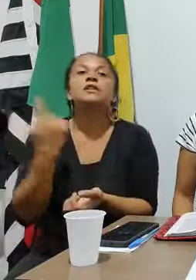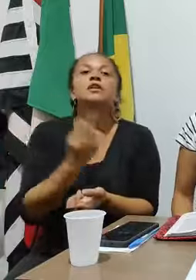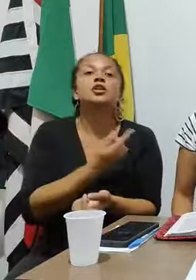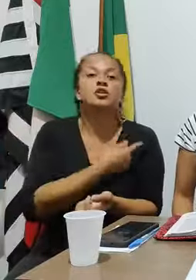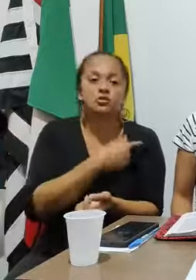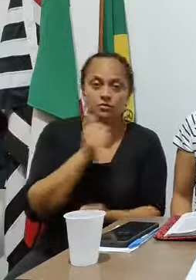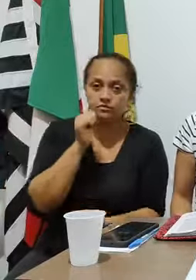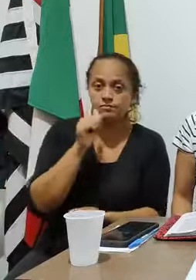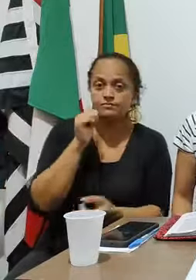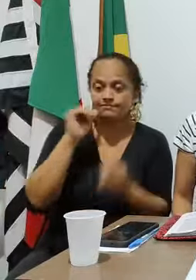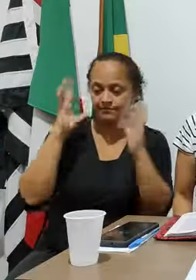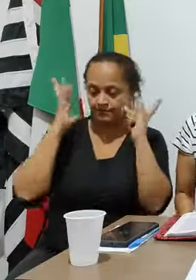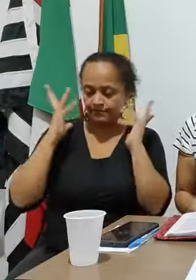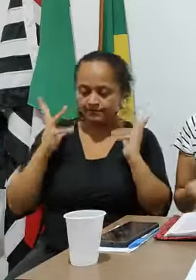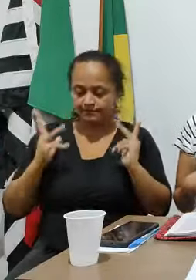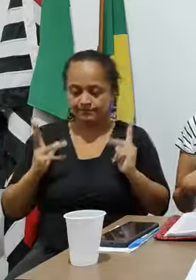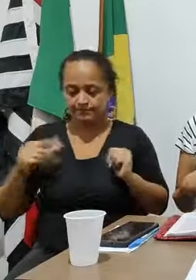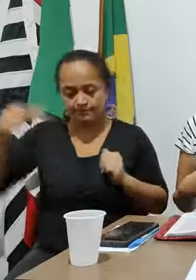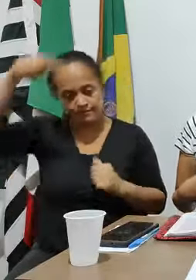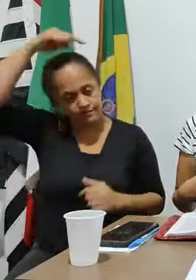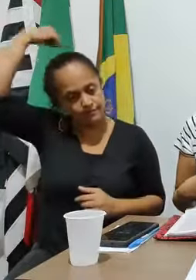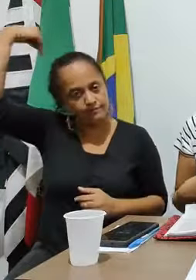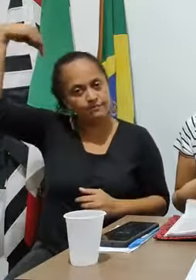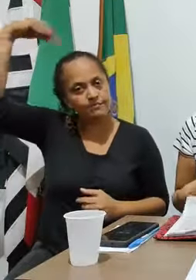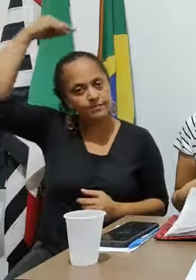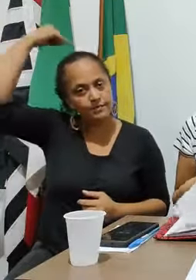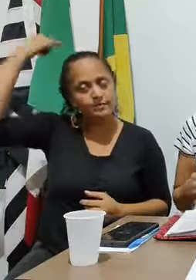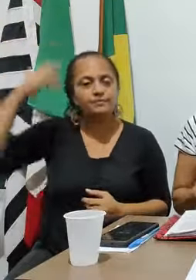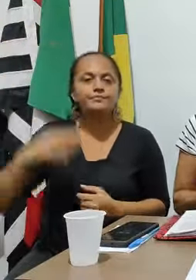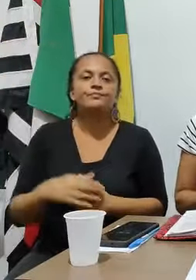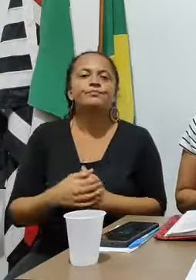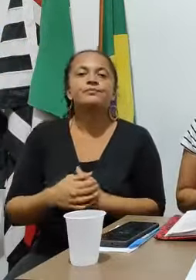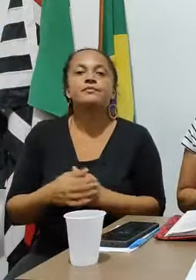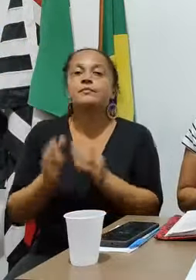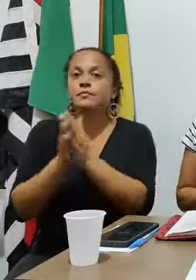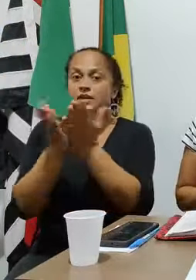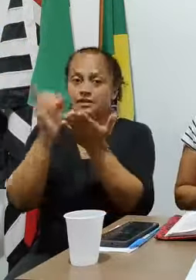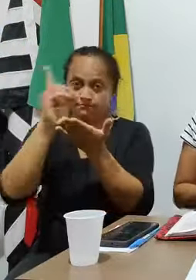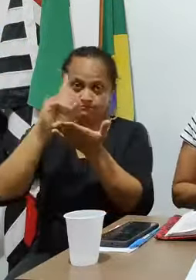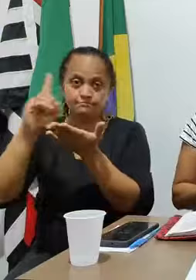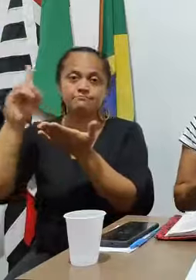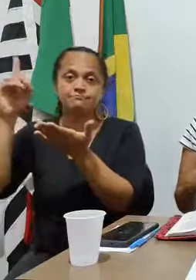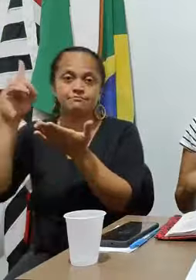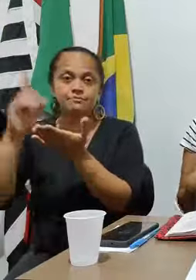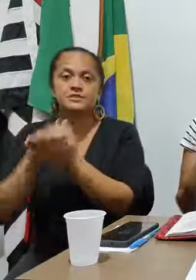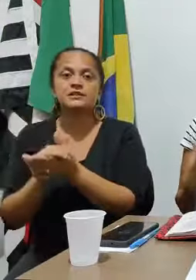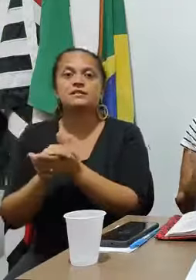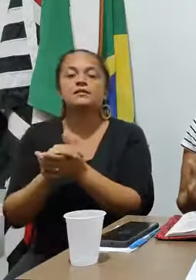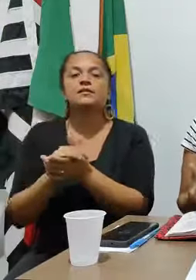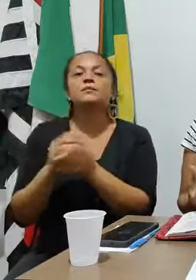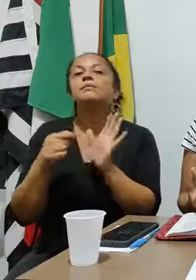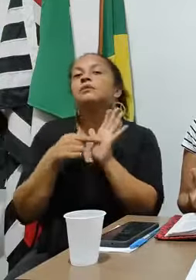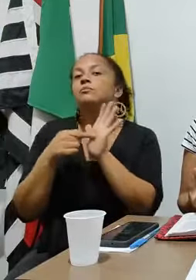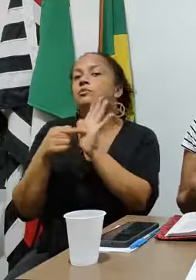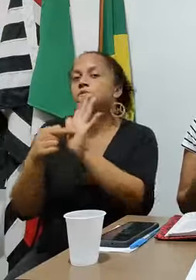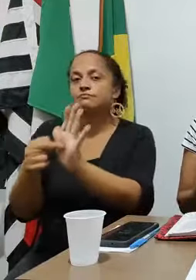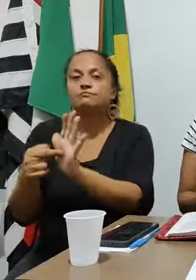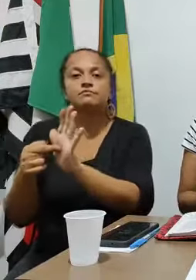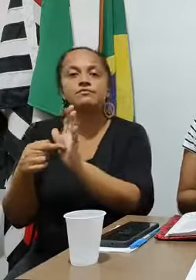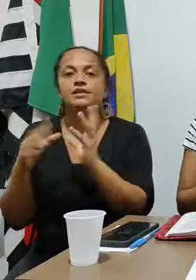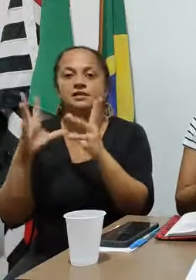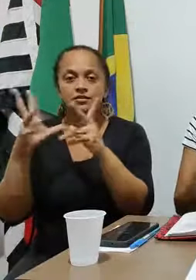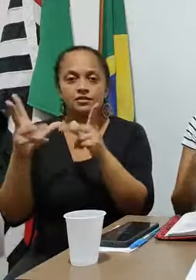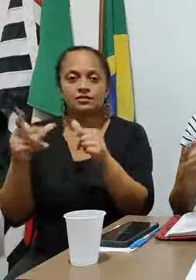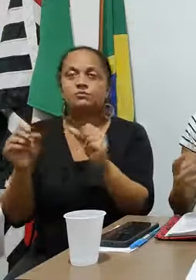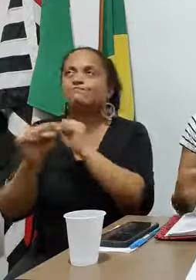santificasse, tendo-a purificado por meio da lavagem de água pela palavra, para apresentar a si mesmo